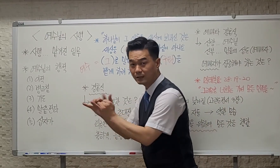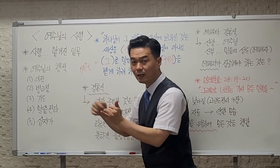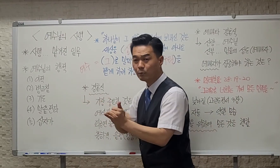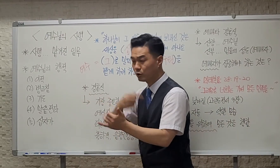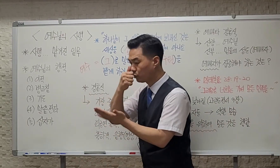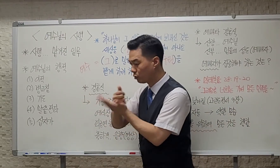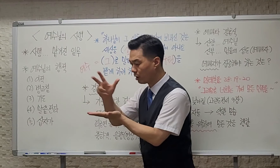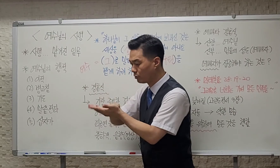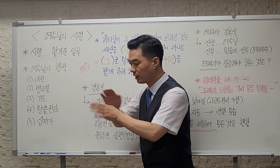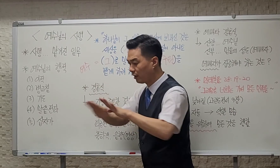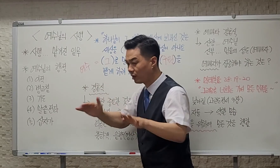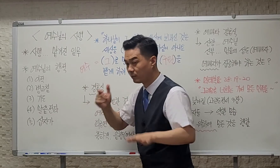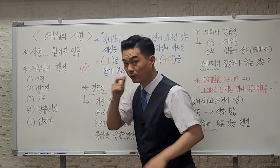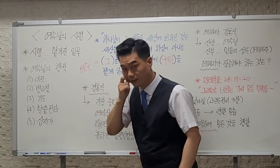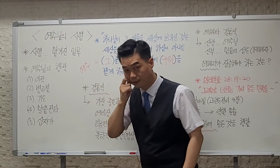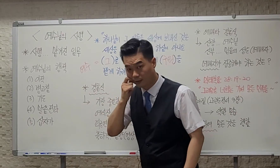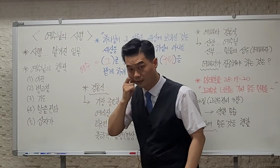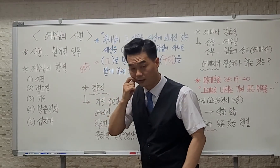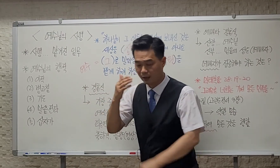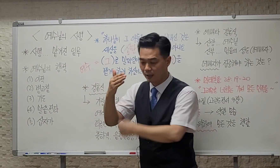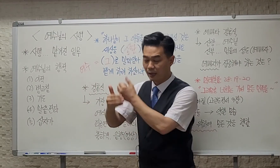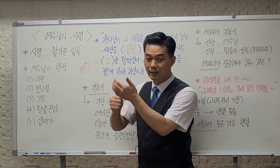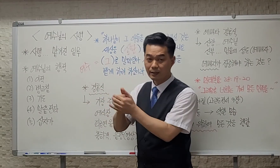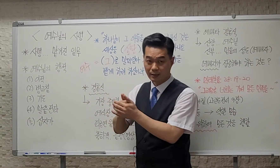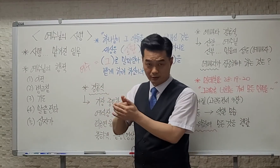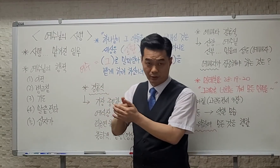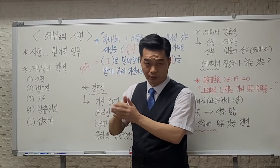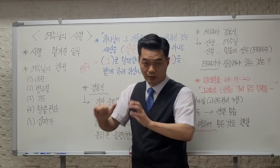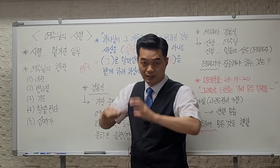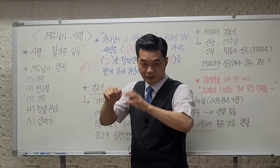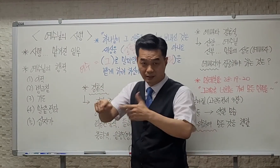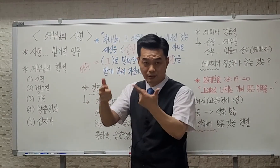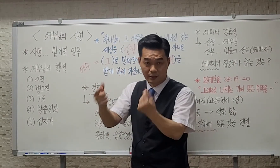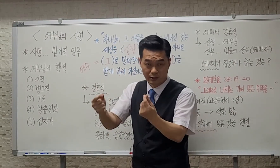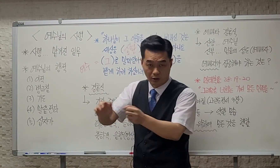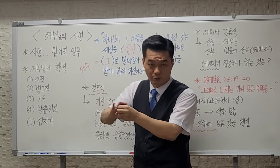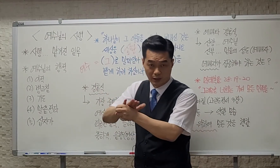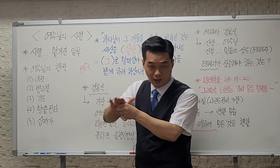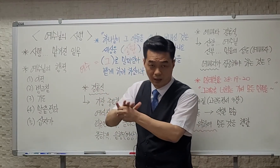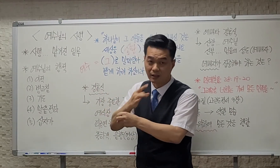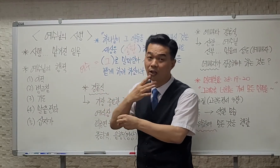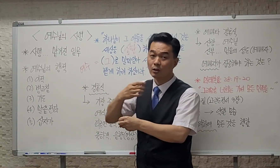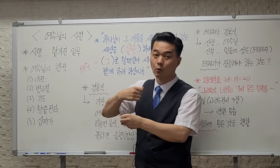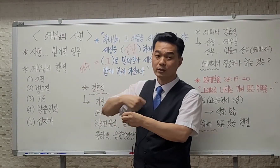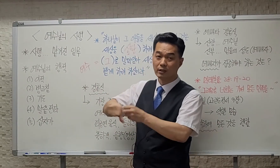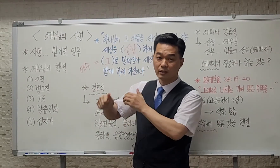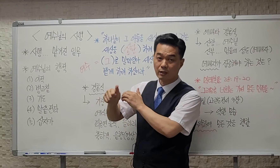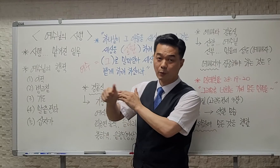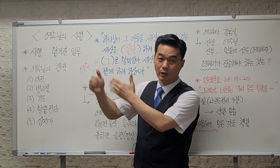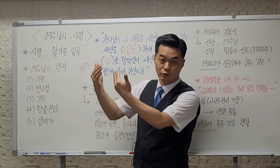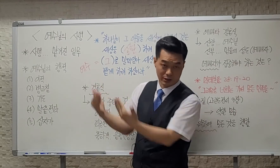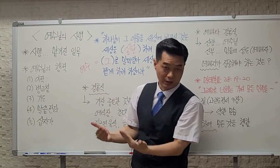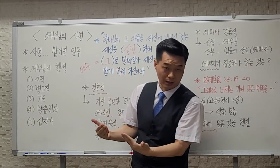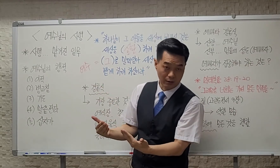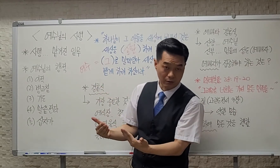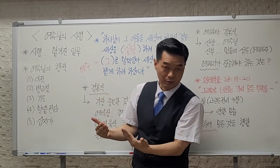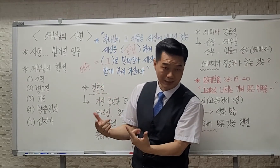사람은 스스로의 죄 문제를 해결하지 못하니까 하나님께서 세상을 이처럼 사랑하사 독생자를 보내주시잖아요.